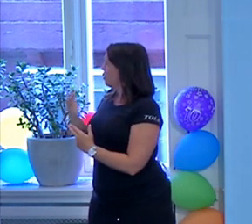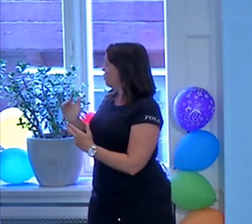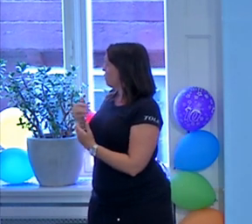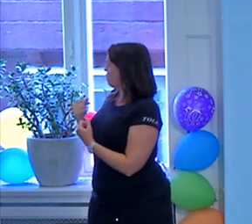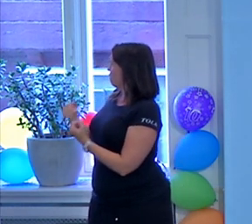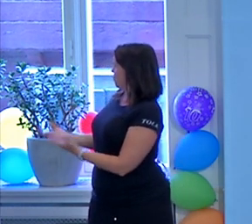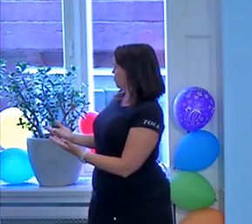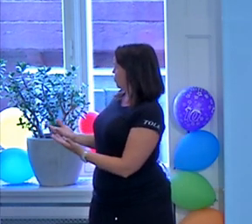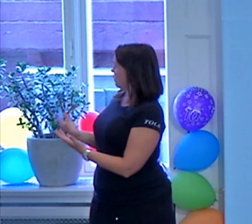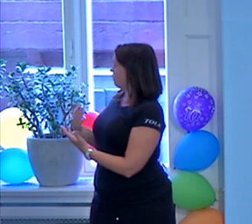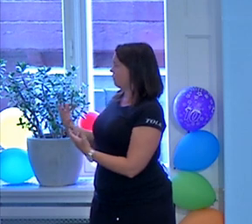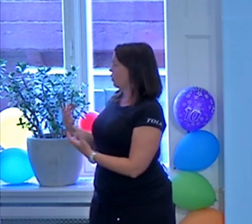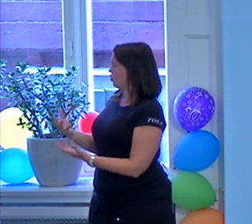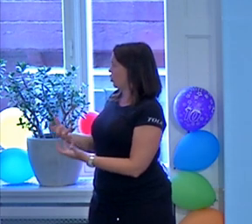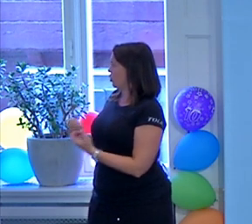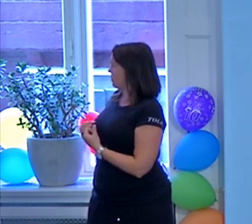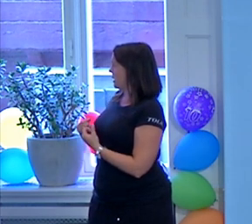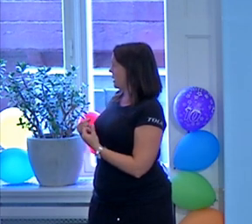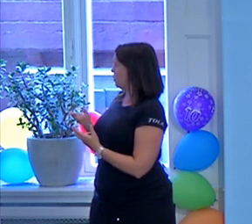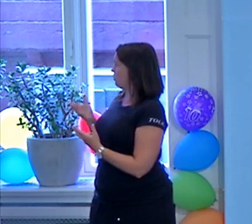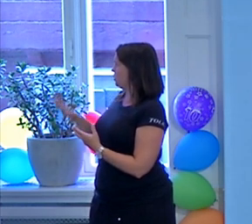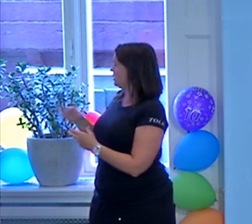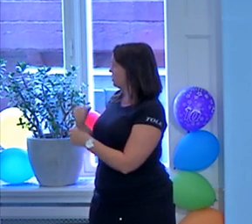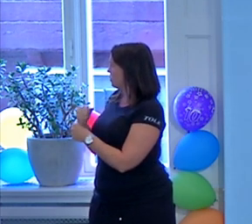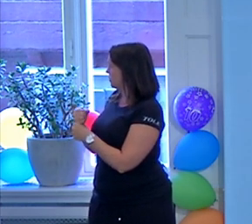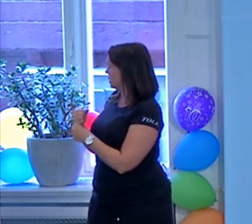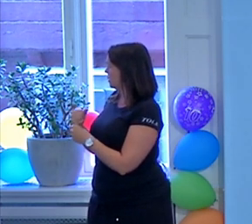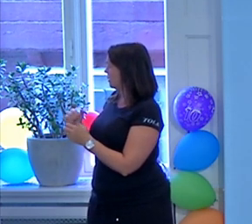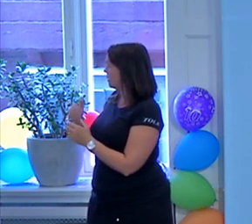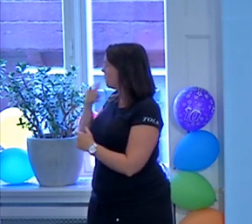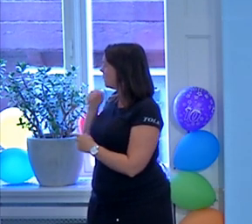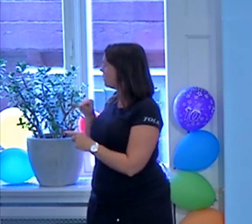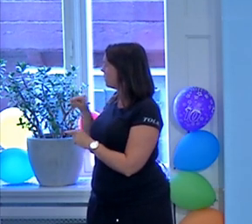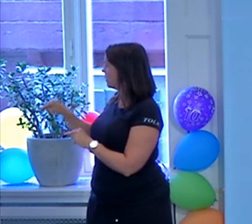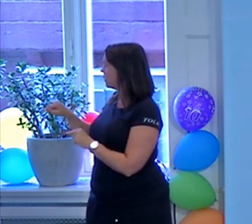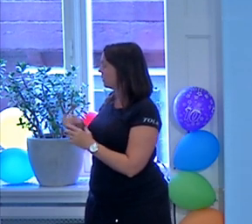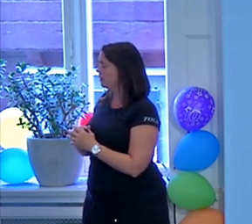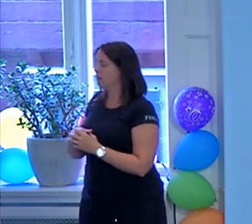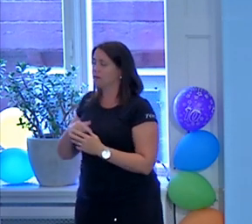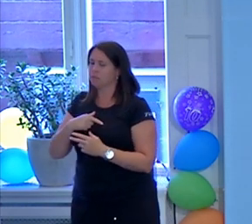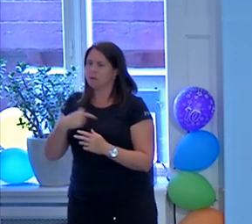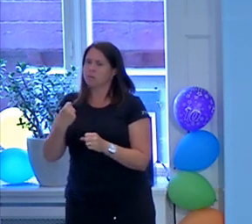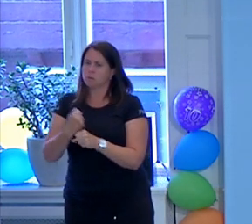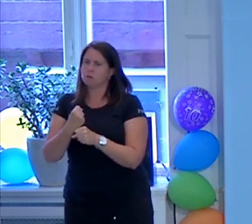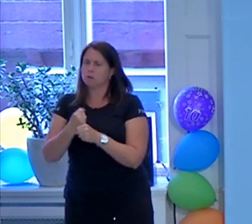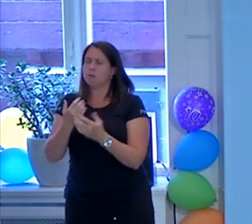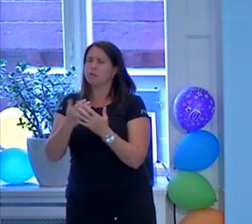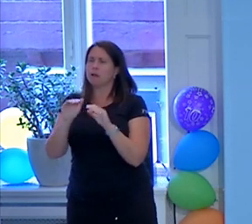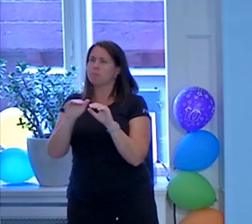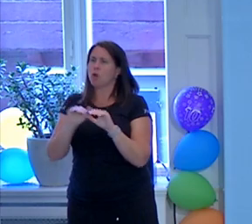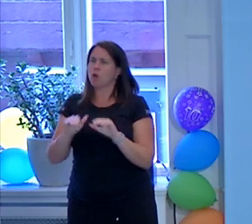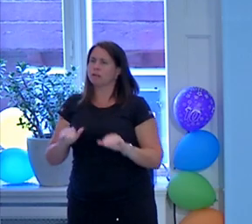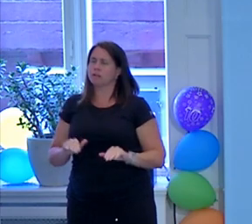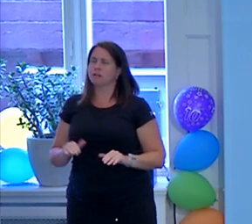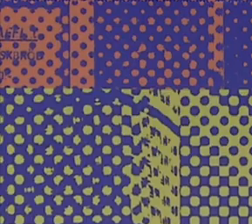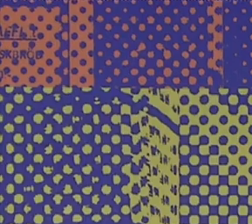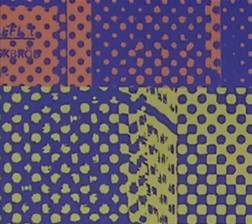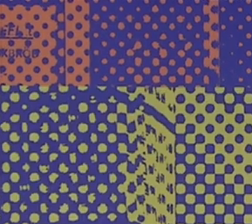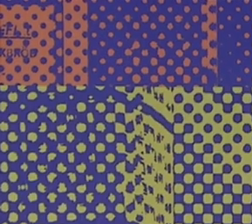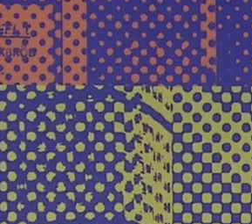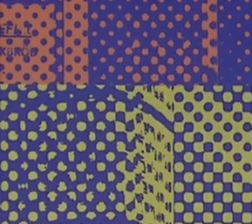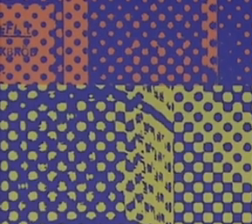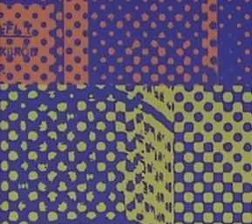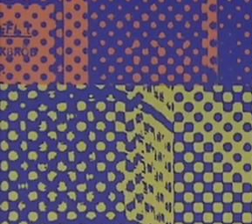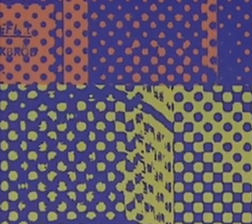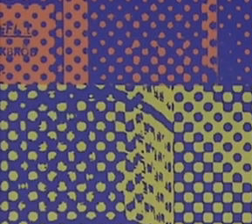du, vad tar du med dig in i ditt arbete med de här frågorna i Lund? Att vi måste jobba på flera plan samtidigt. Det måste dels komma som